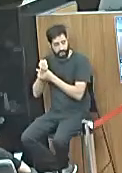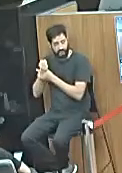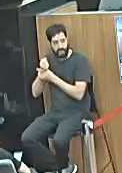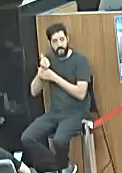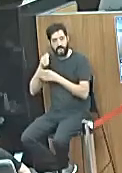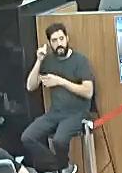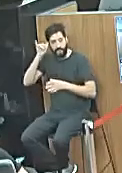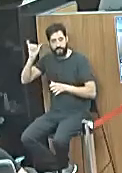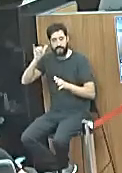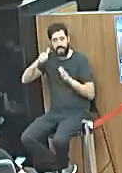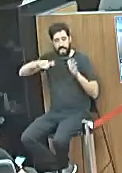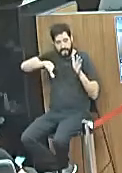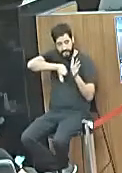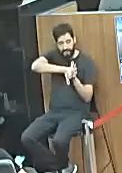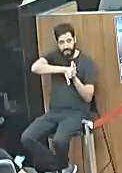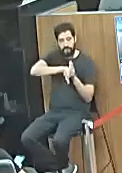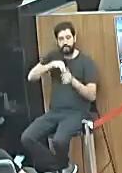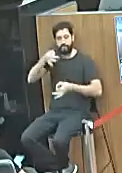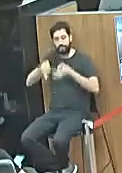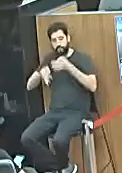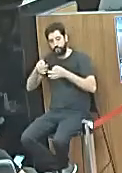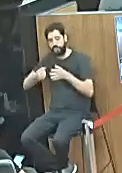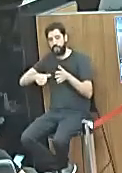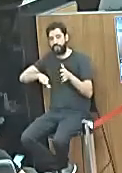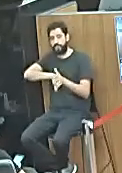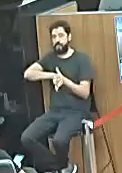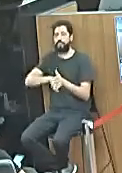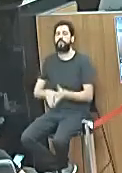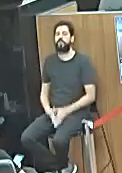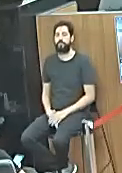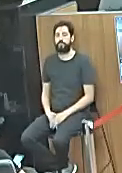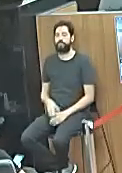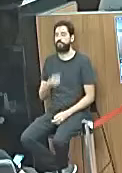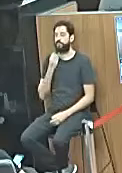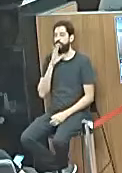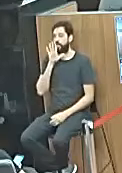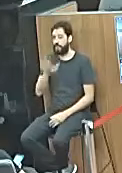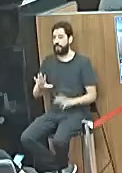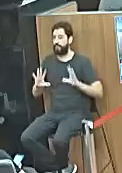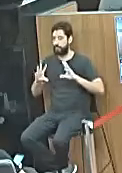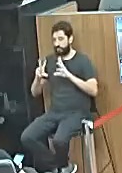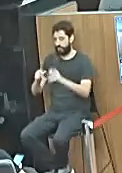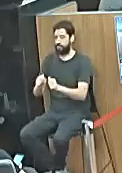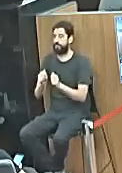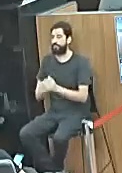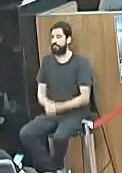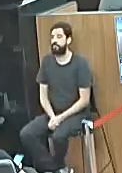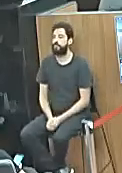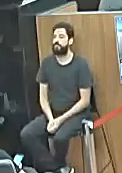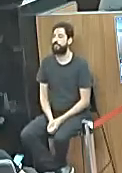e justiça criminal boa tarde a todos ea toda